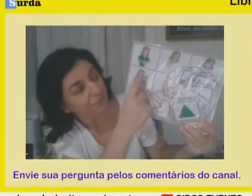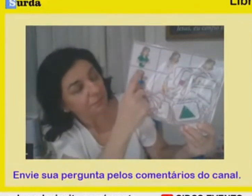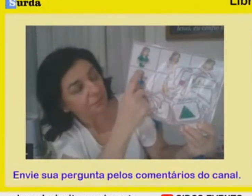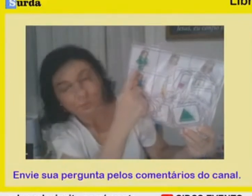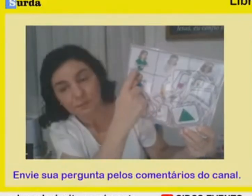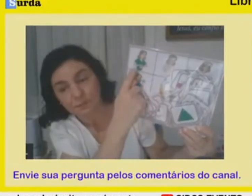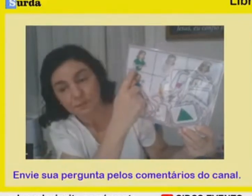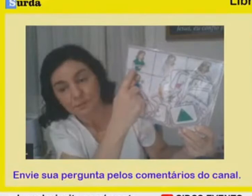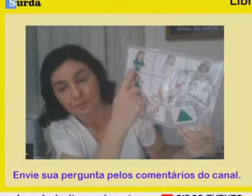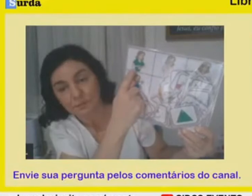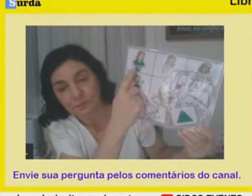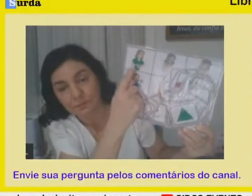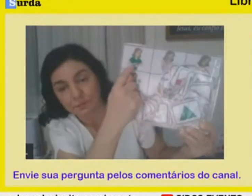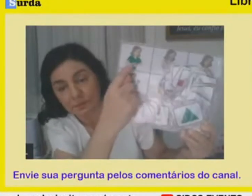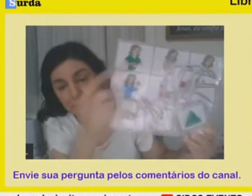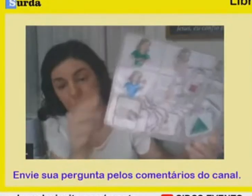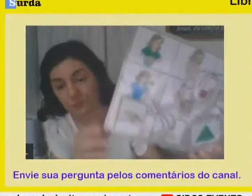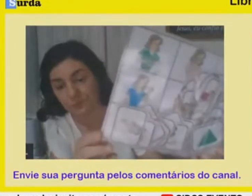A roupa tá igual.